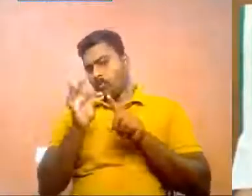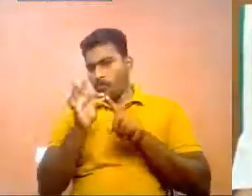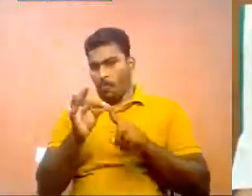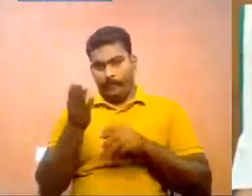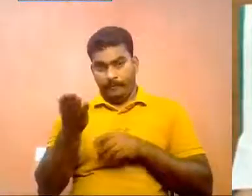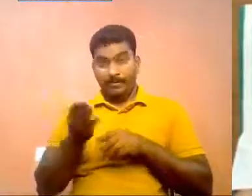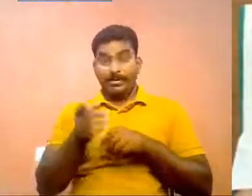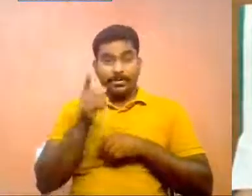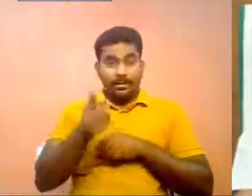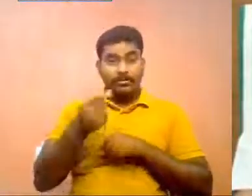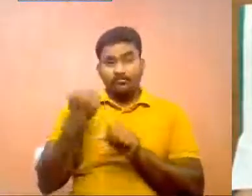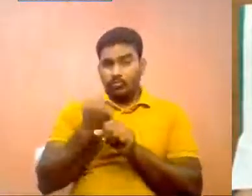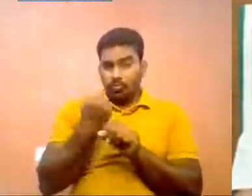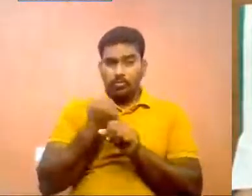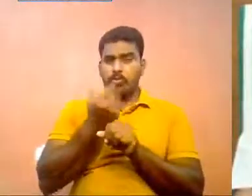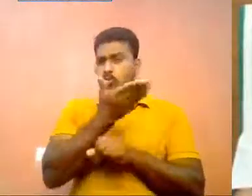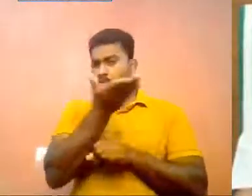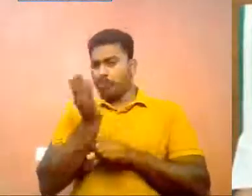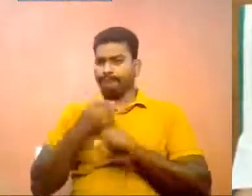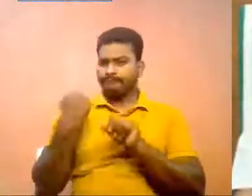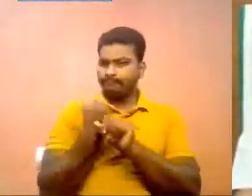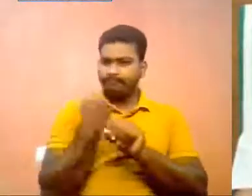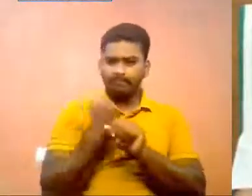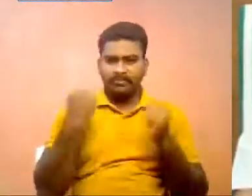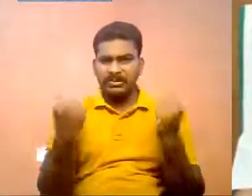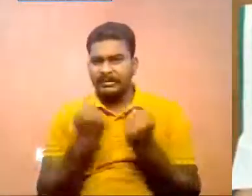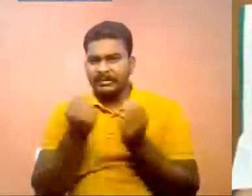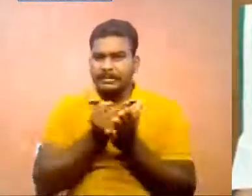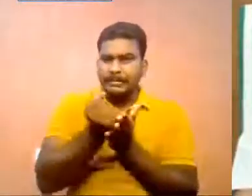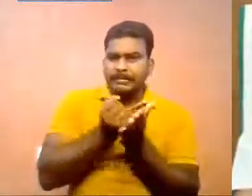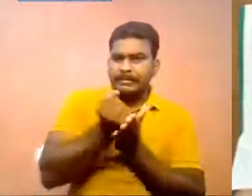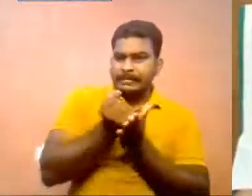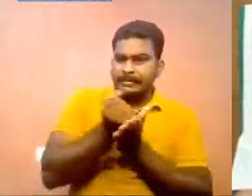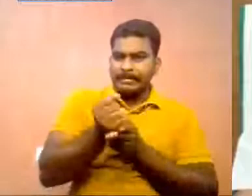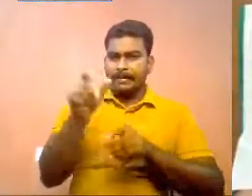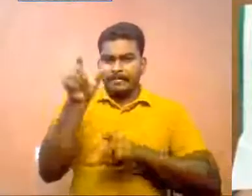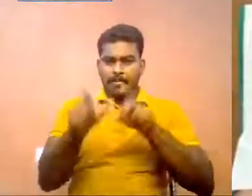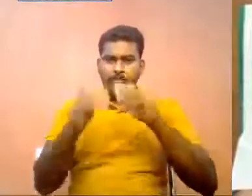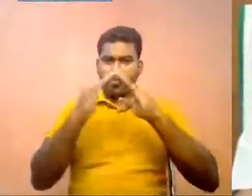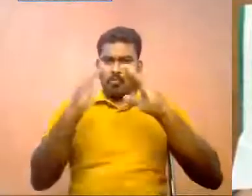ശക്തമായ നിലപാട് എല്ലാ സംസ്ഥാനങ്ങൾക്കും സ്വീകരിക്കേണ്ടിയും വരും.